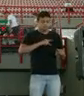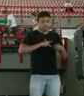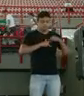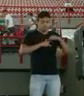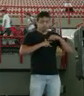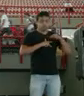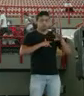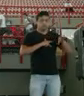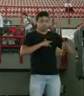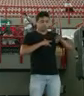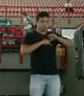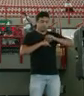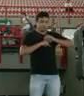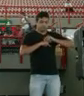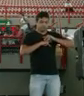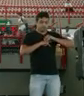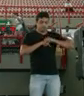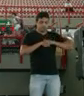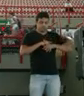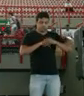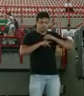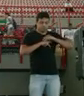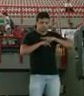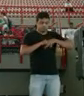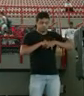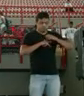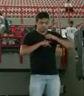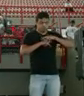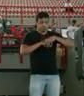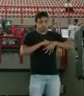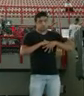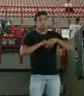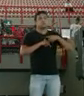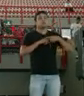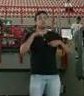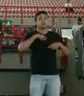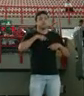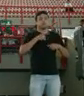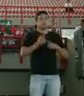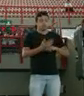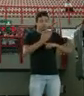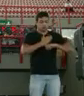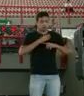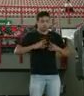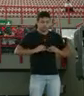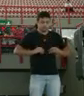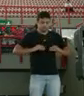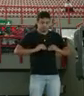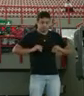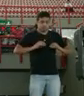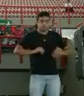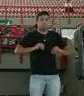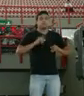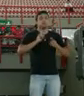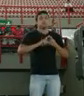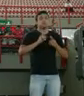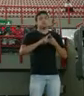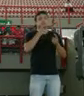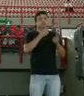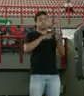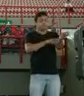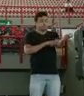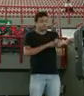o suco pancreático, que é um suco enzimático, tem função digestiva. Esse é lançado fora da corrente o